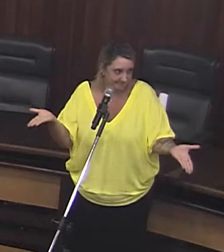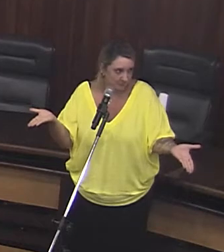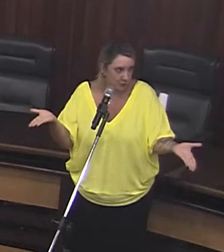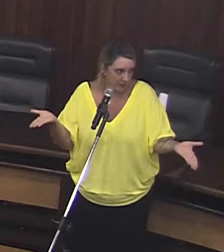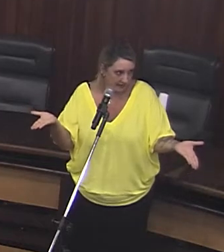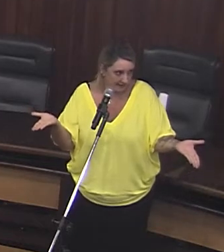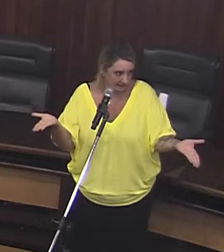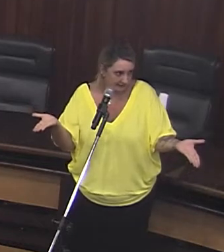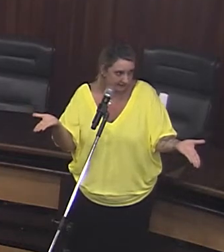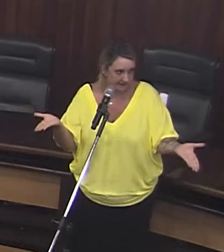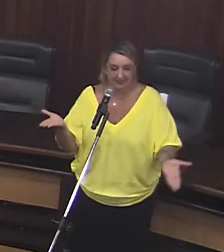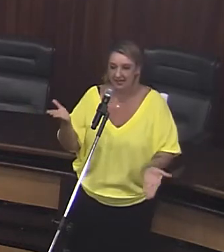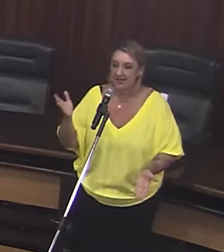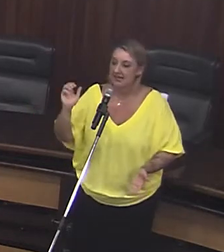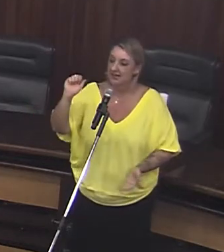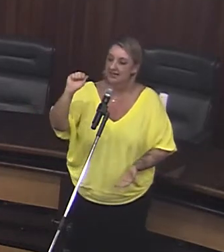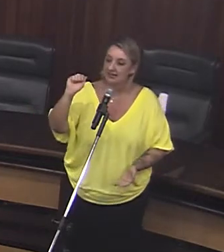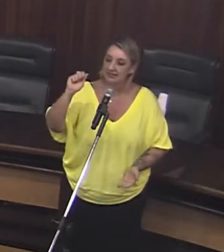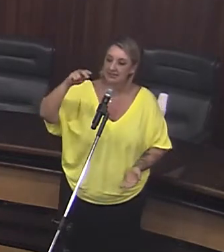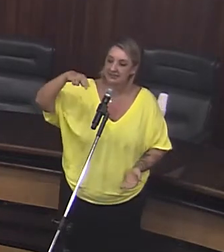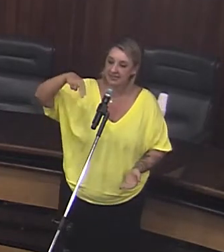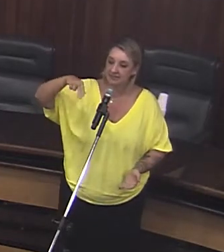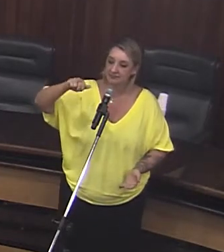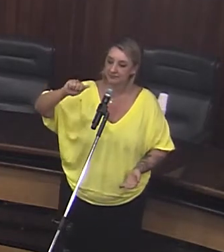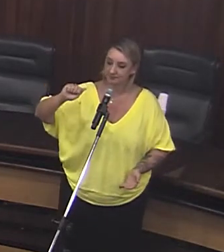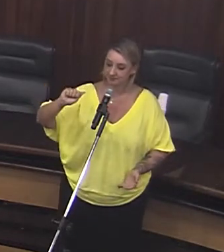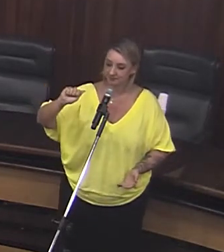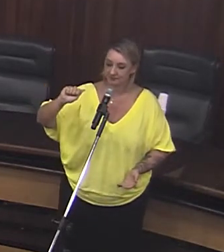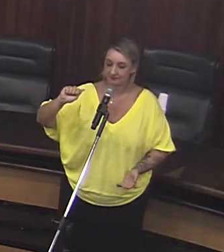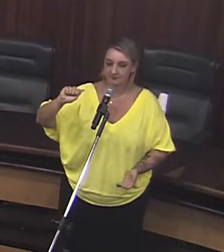No I. Né? Ana